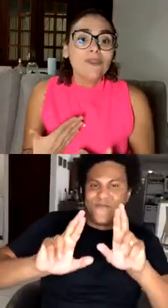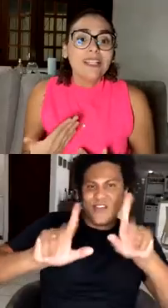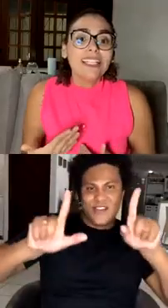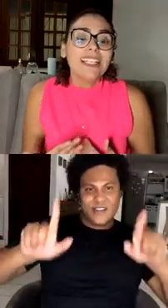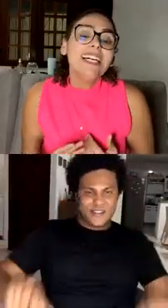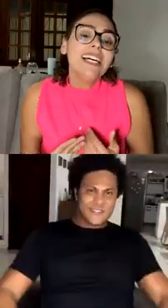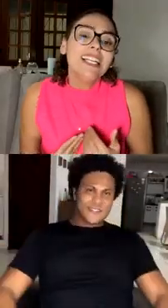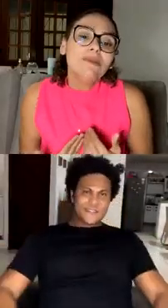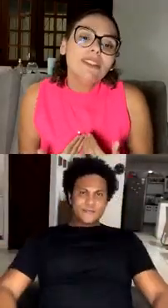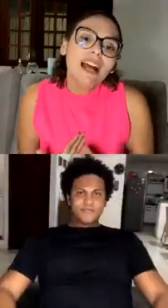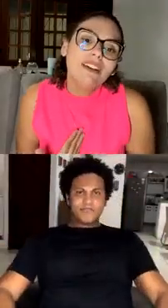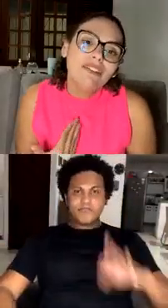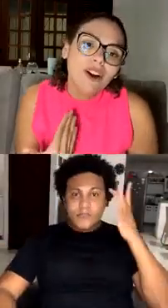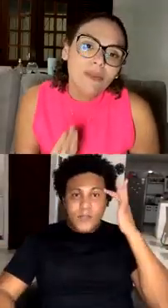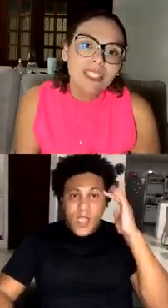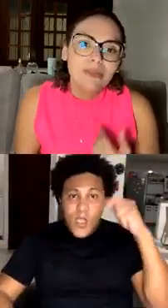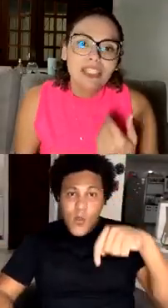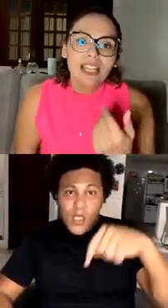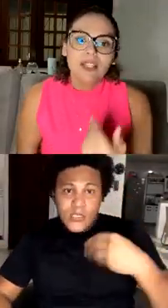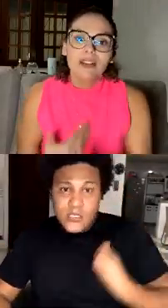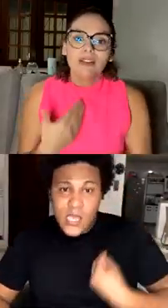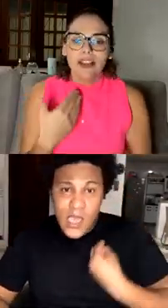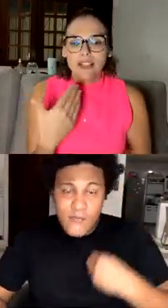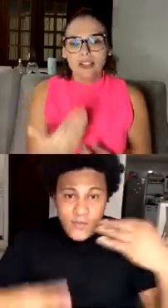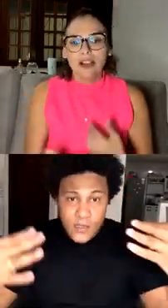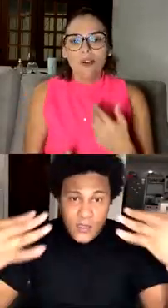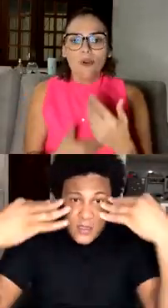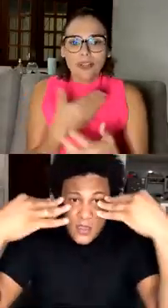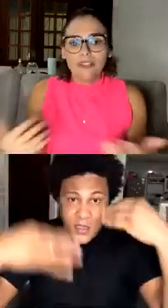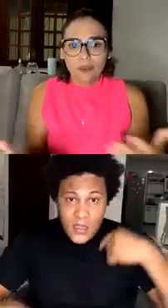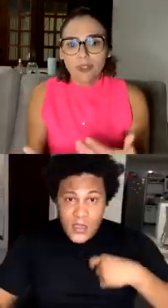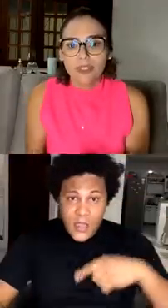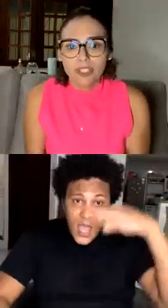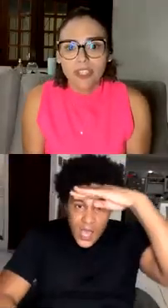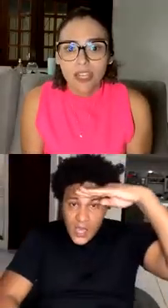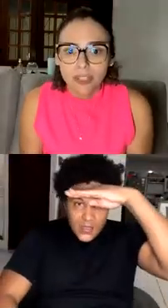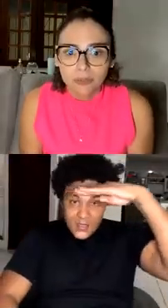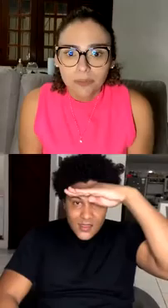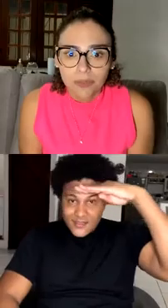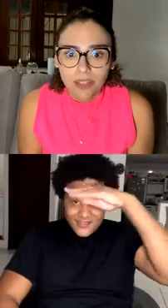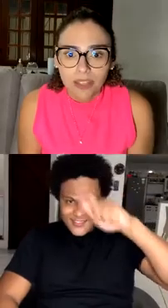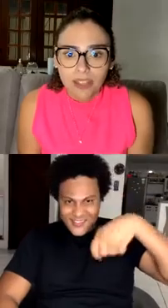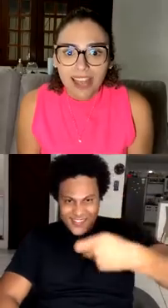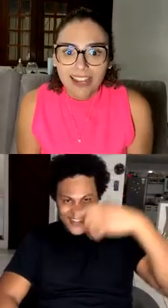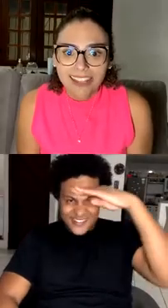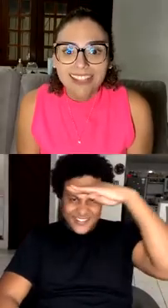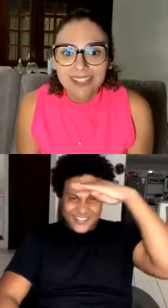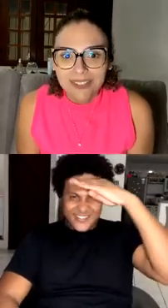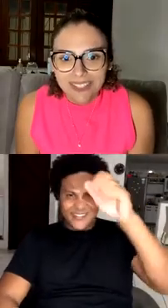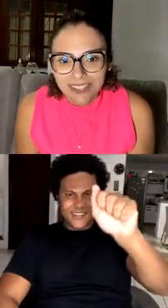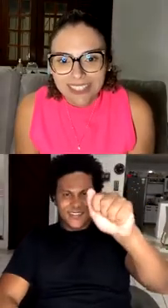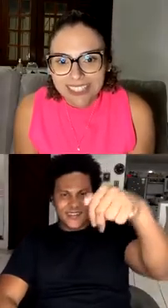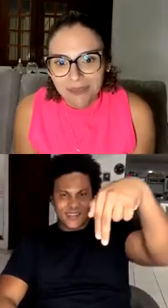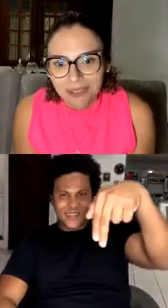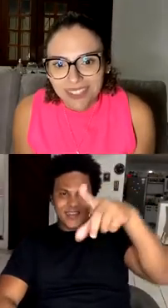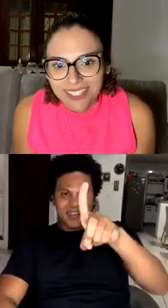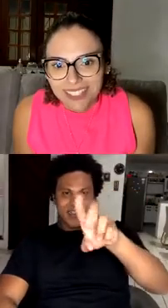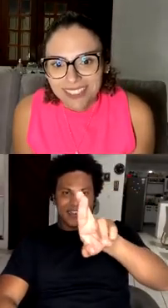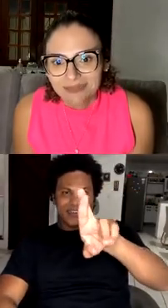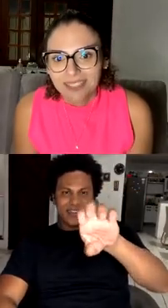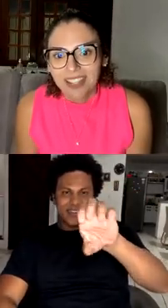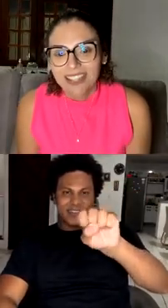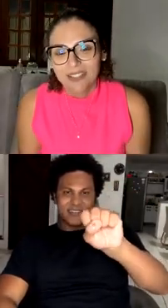está começando a mudar a forma também de relacionar com as informações que chegam. Ela está aqui, inclusive, a Andressa, minha